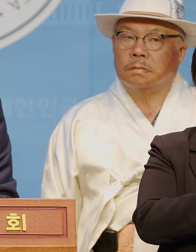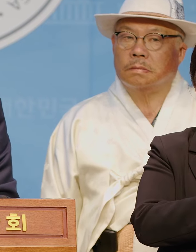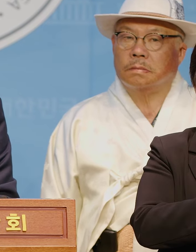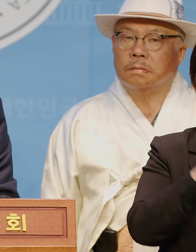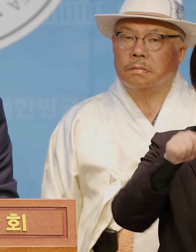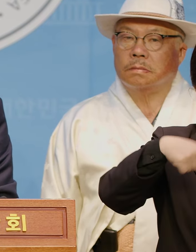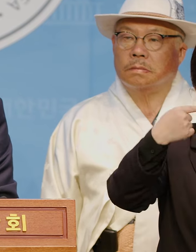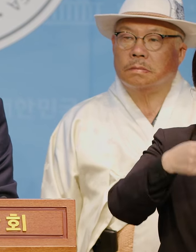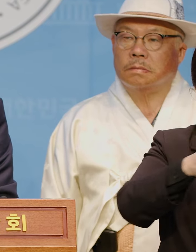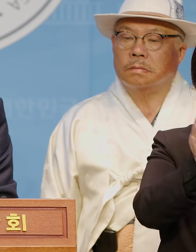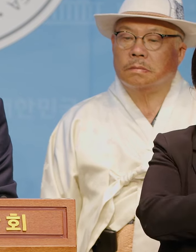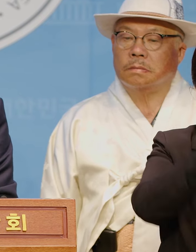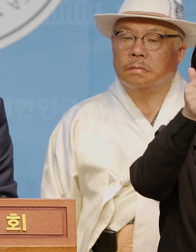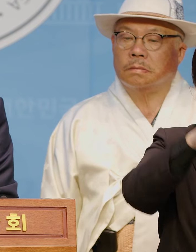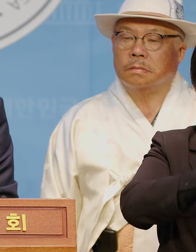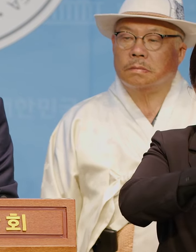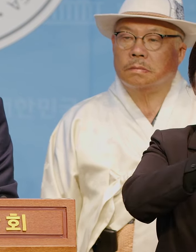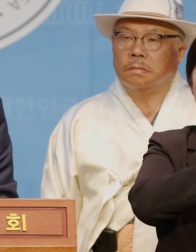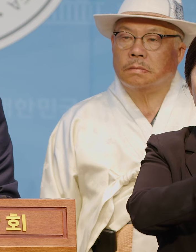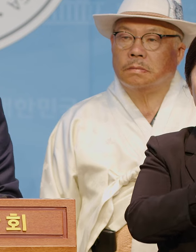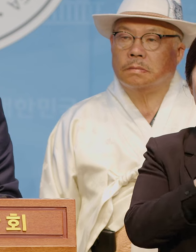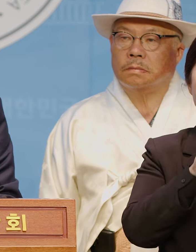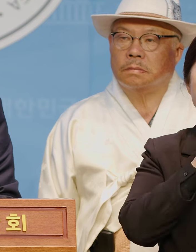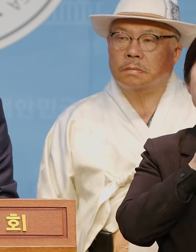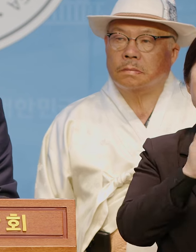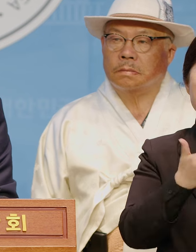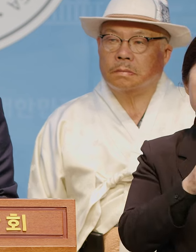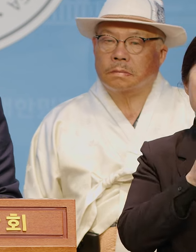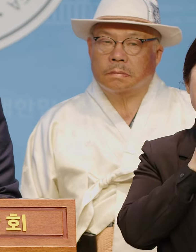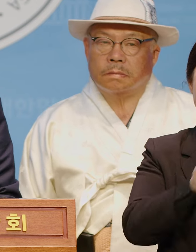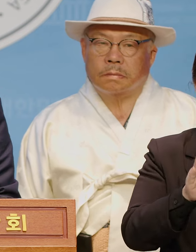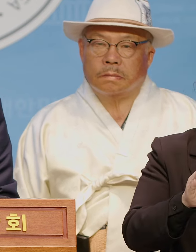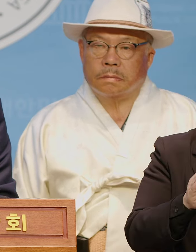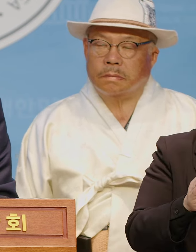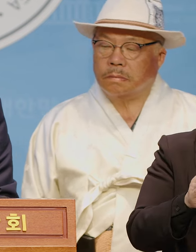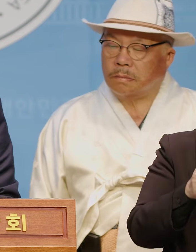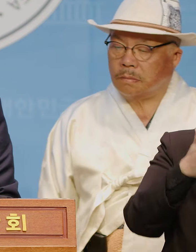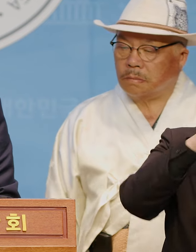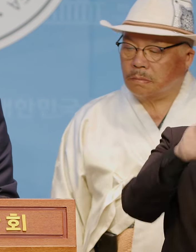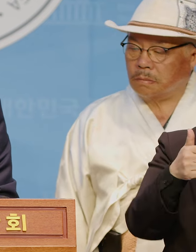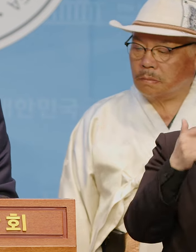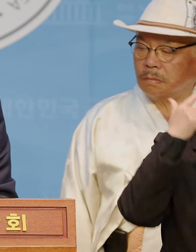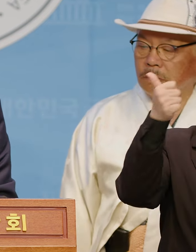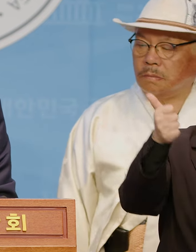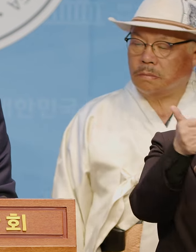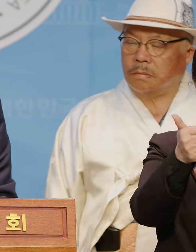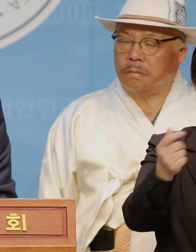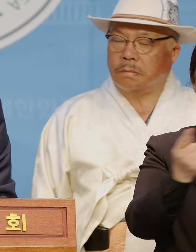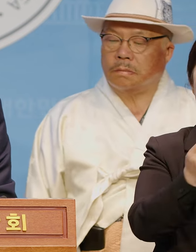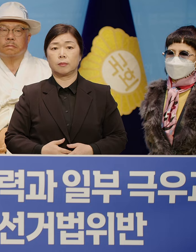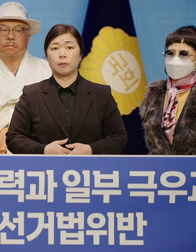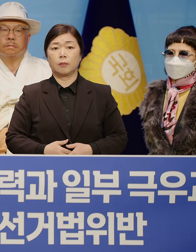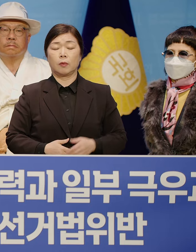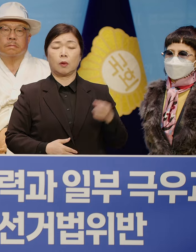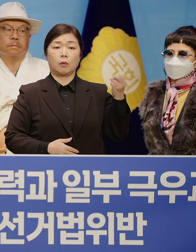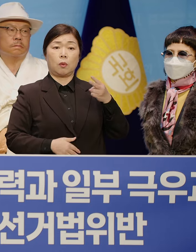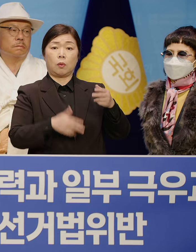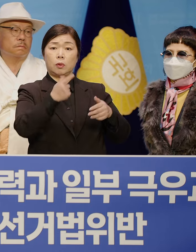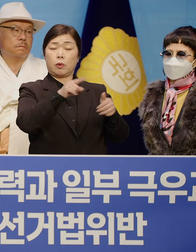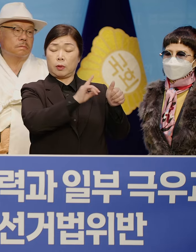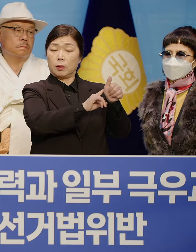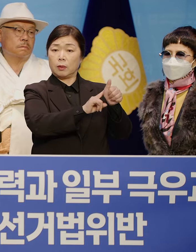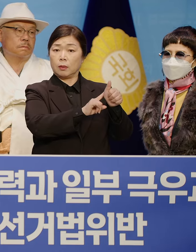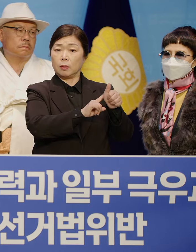장관이 발표되자마자 보수 정교 집회에서 정강원 목사를 만났습니다 정광은